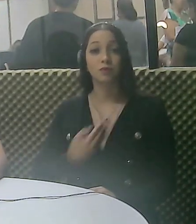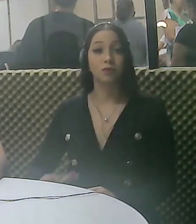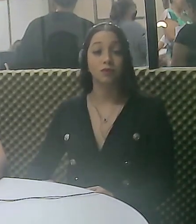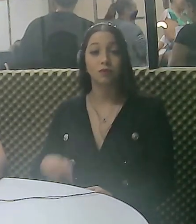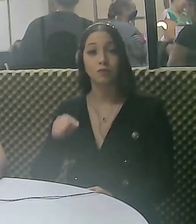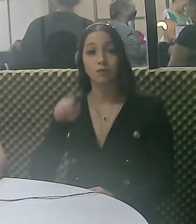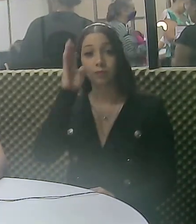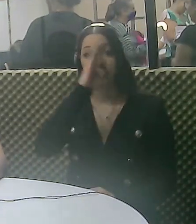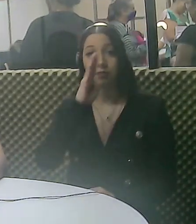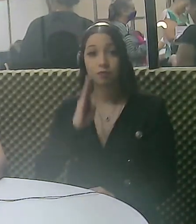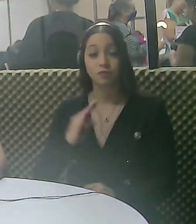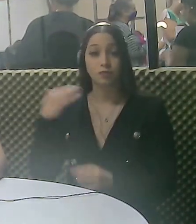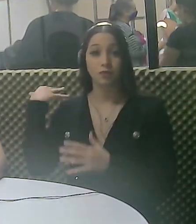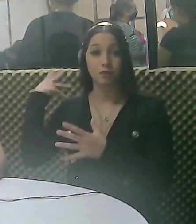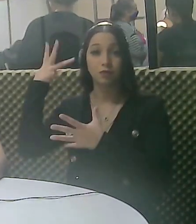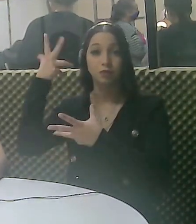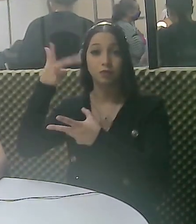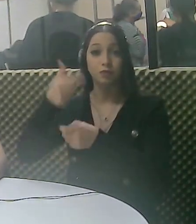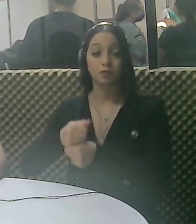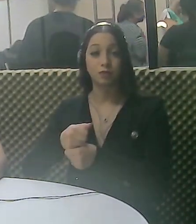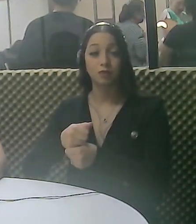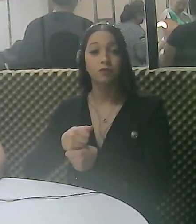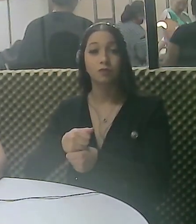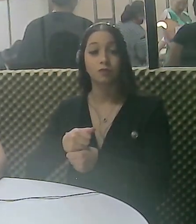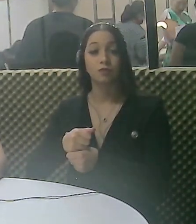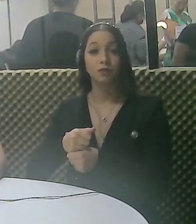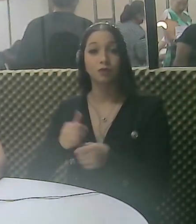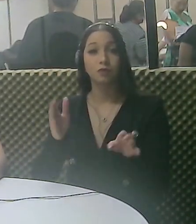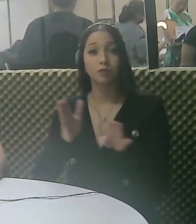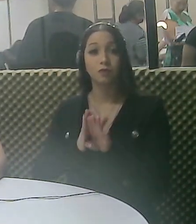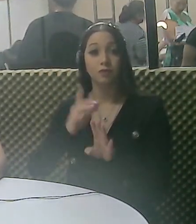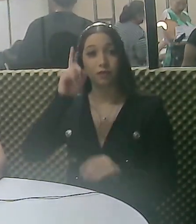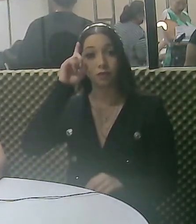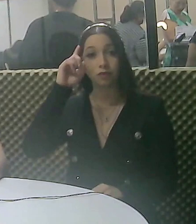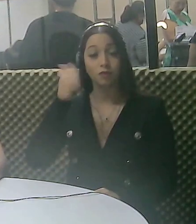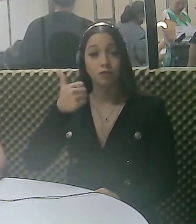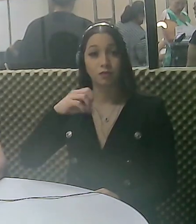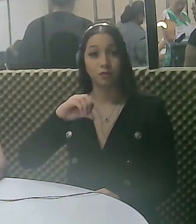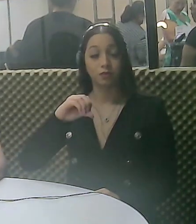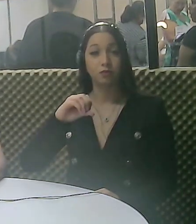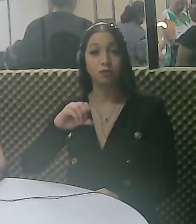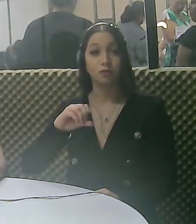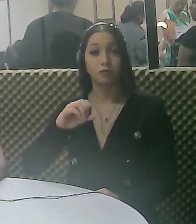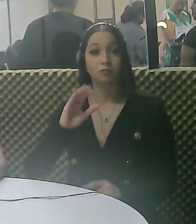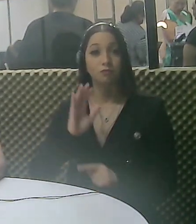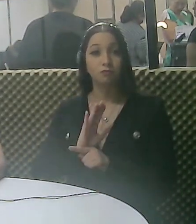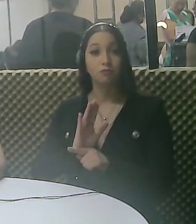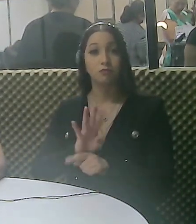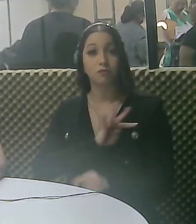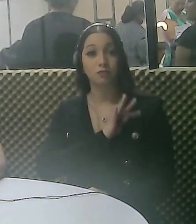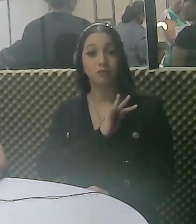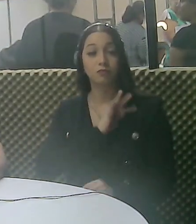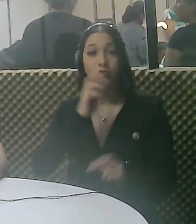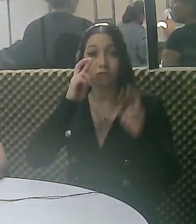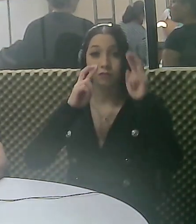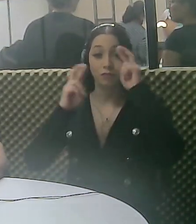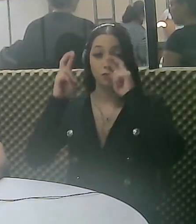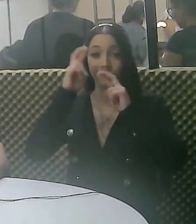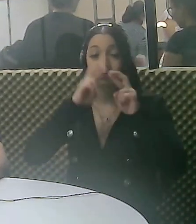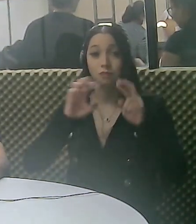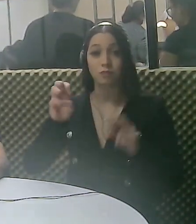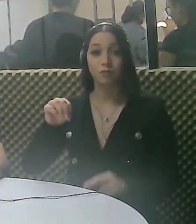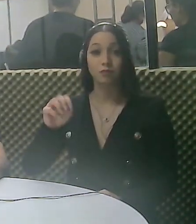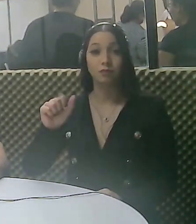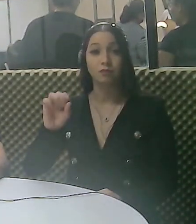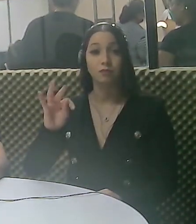projeto@agropecuaria.mg.gov.br. É por ordem cronológica e ressaltando que até no dia 19 agora. E toda assistência técnica, fiscalização é da